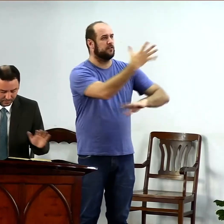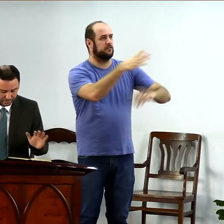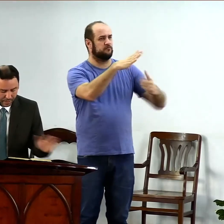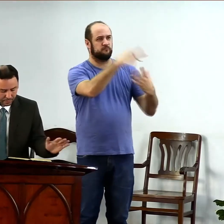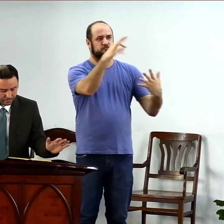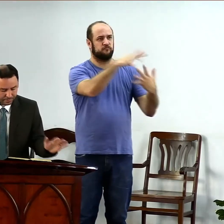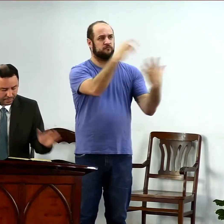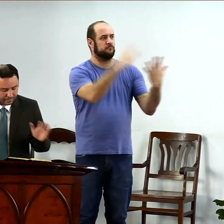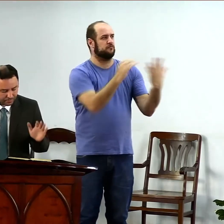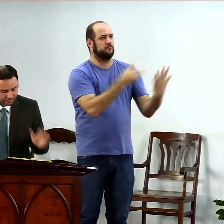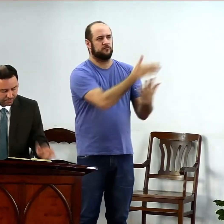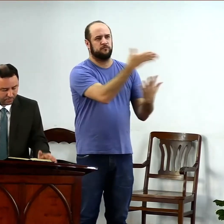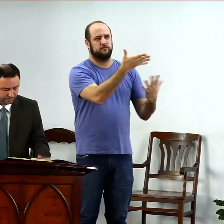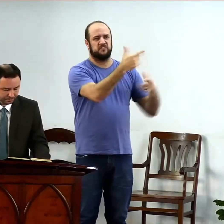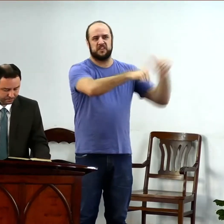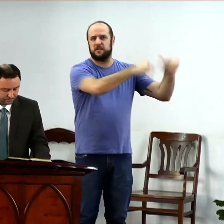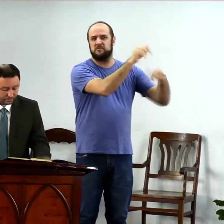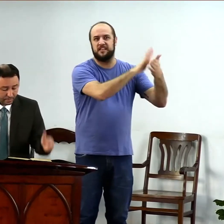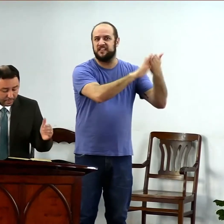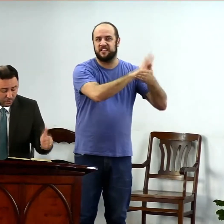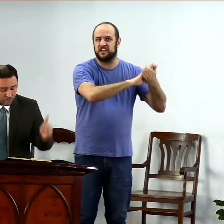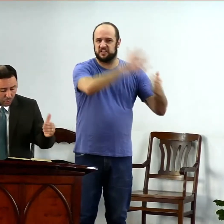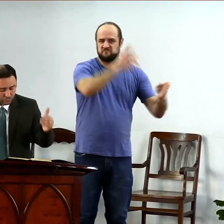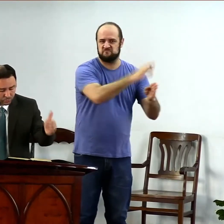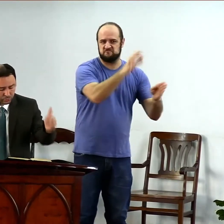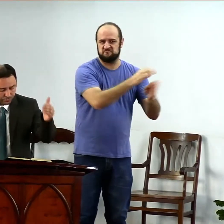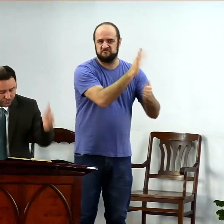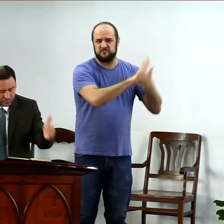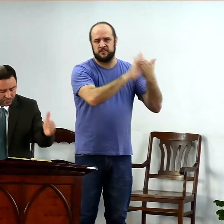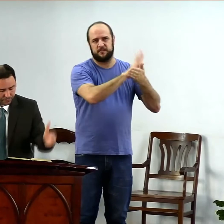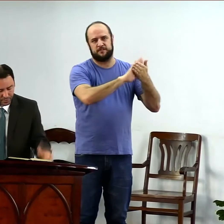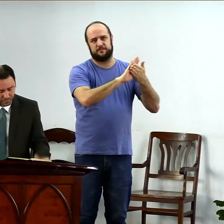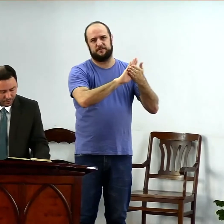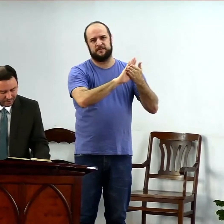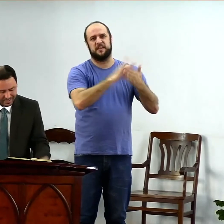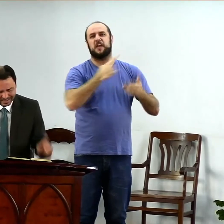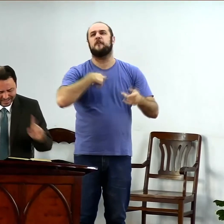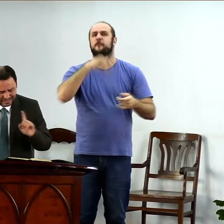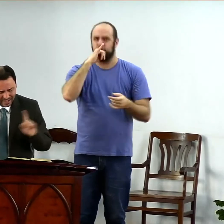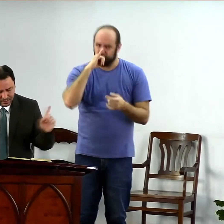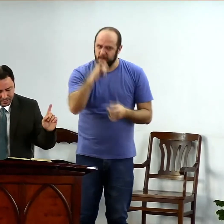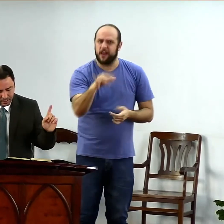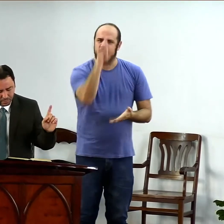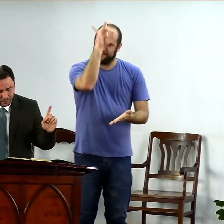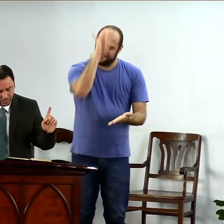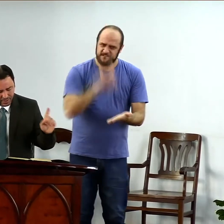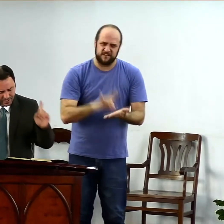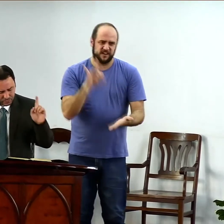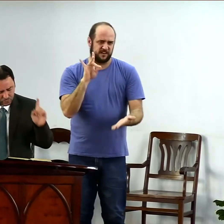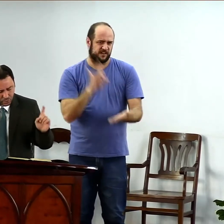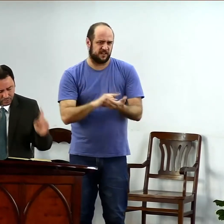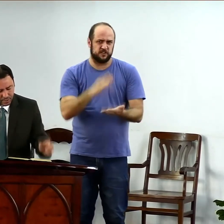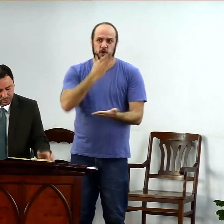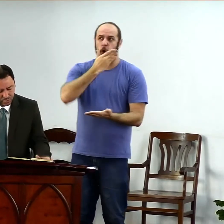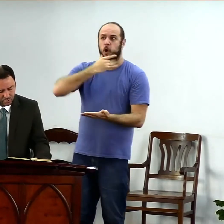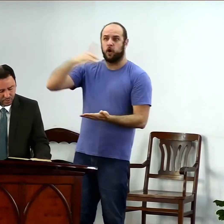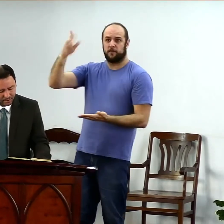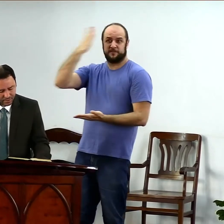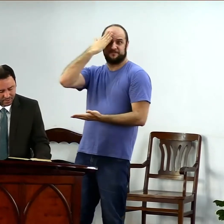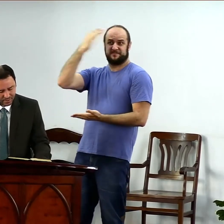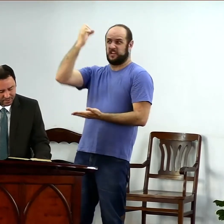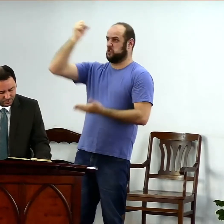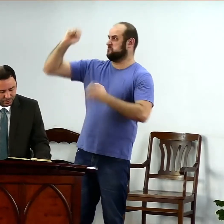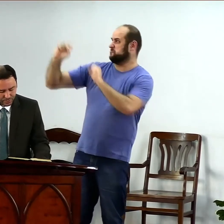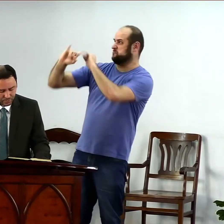Eles não trabalham, nem fiam. Eu, contudo, vos afirmo que nem Salomão, em toda a sua